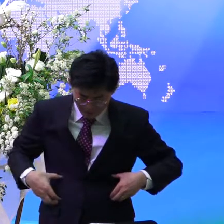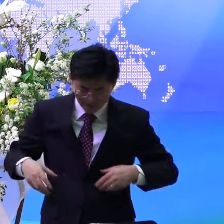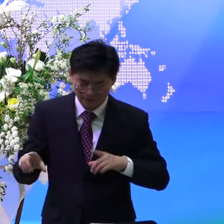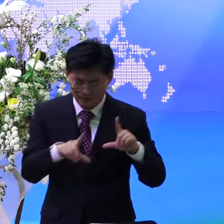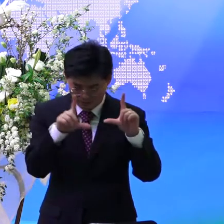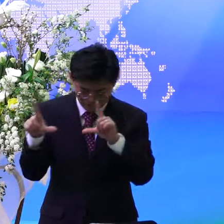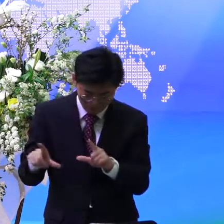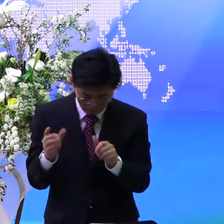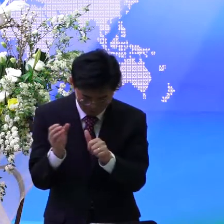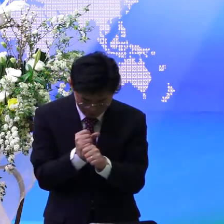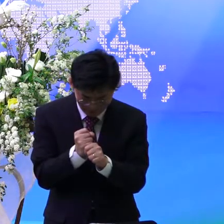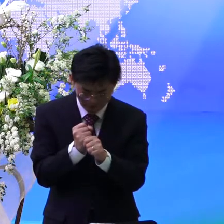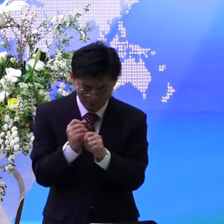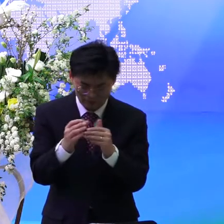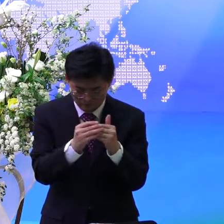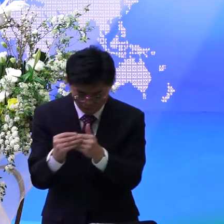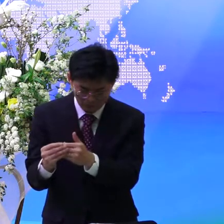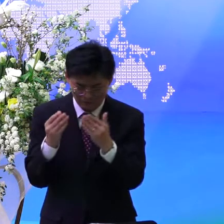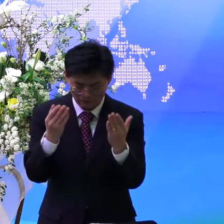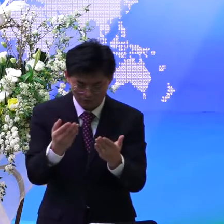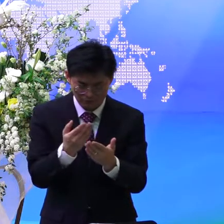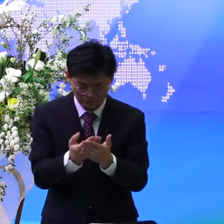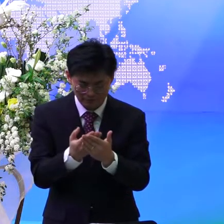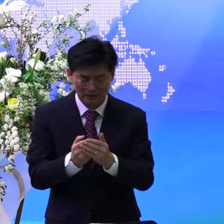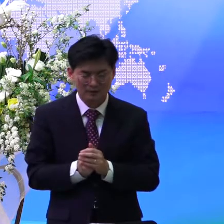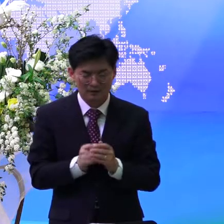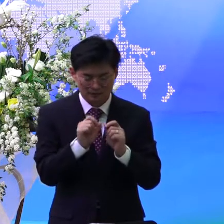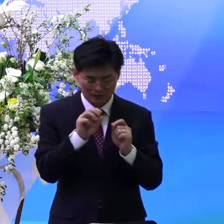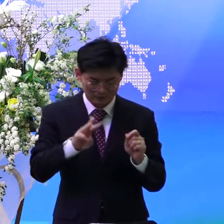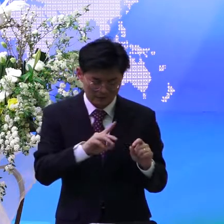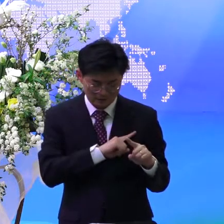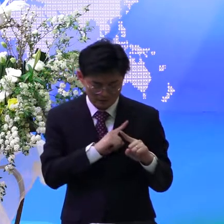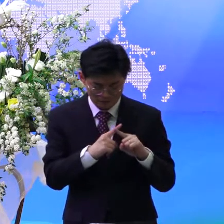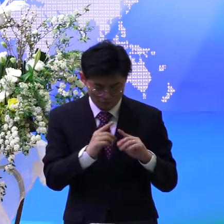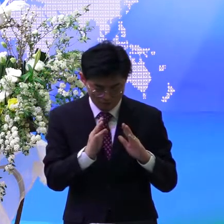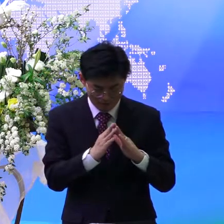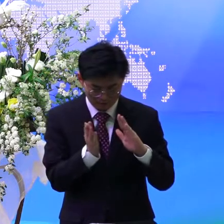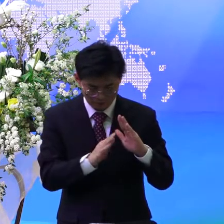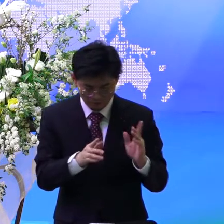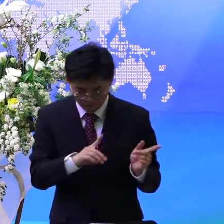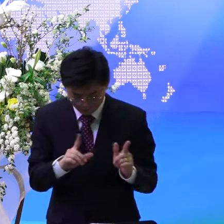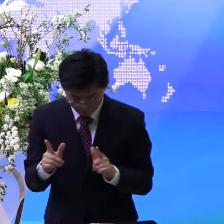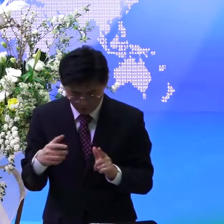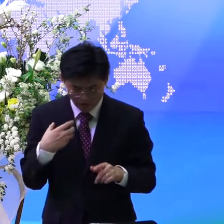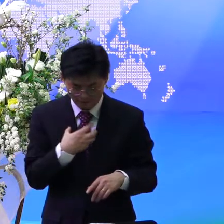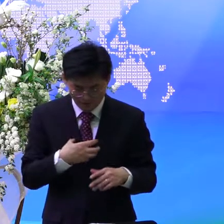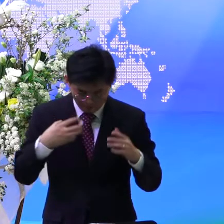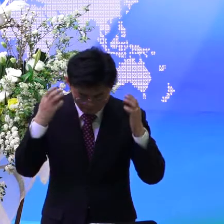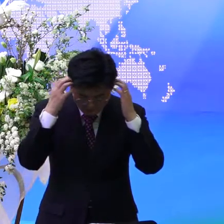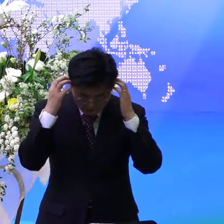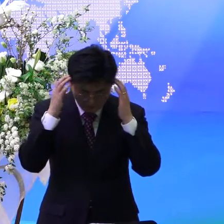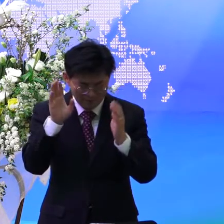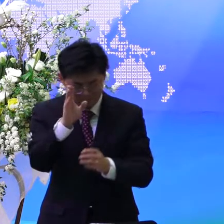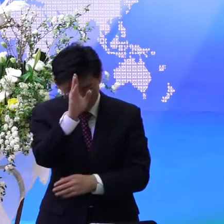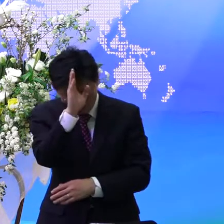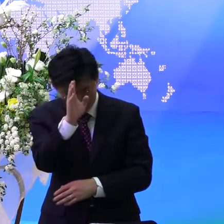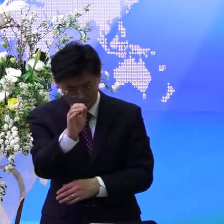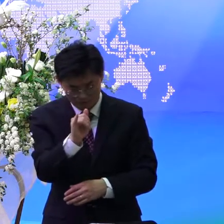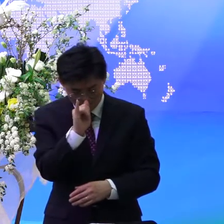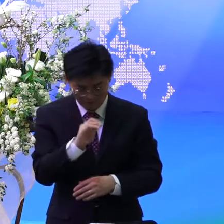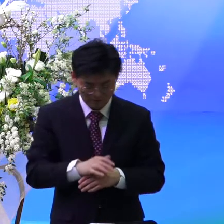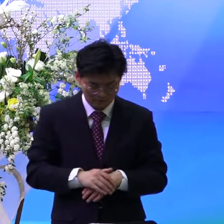주시옵소서. 우리 영천제일 가족 중에 육신의 고통으로 여러 가지 삶의 문제로